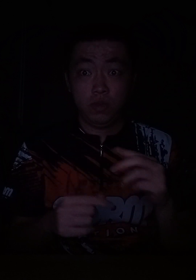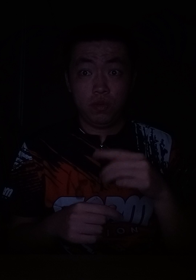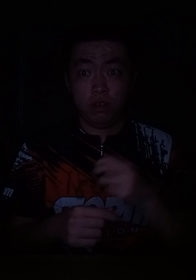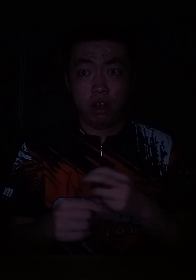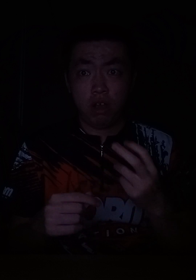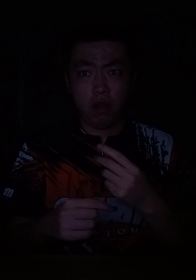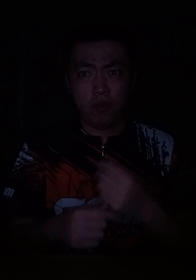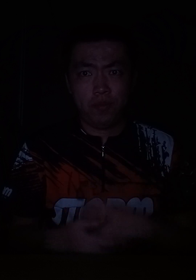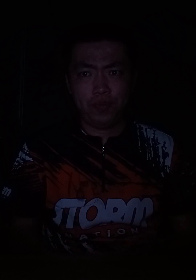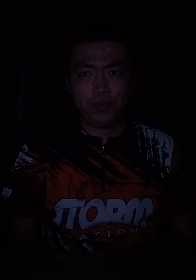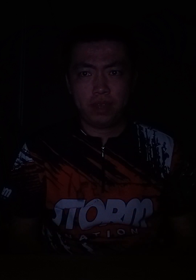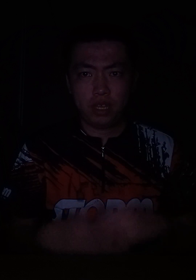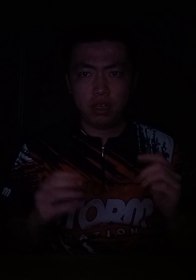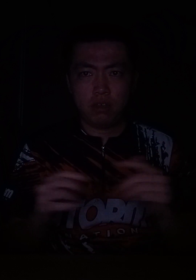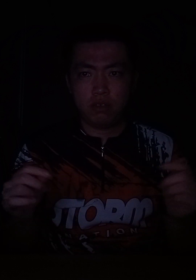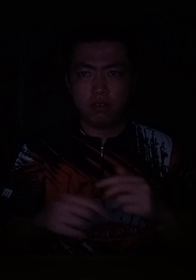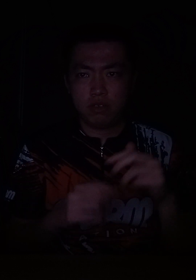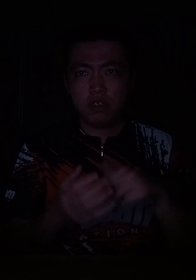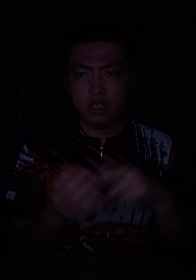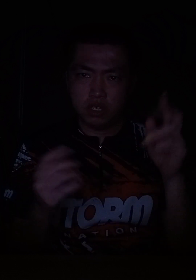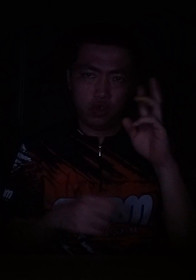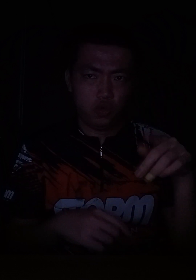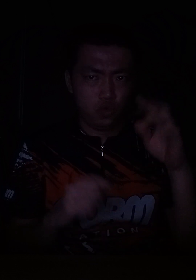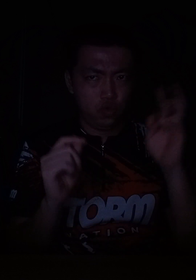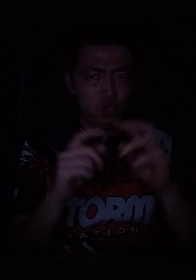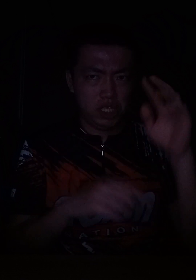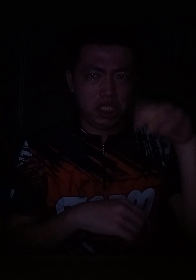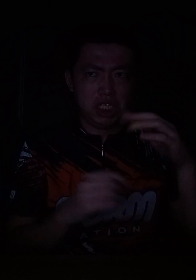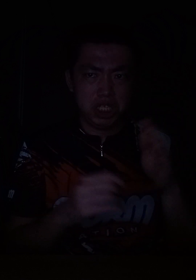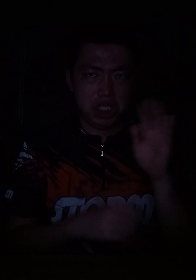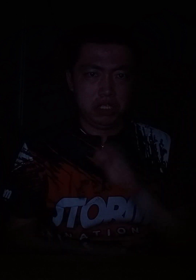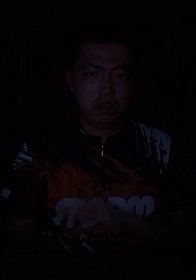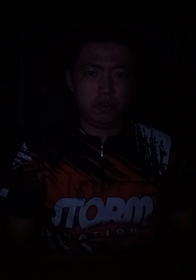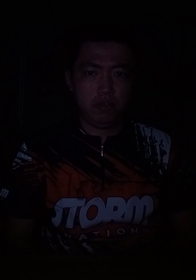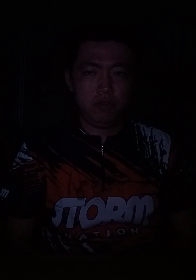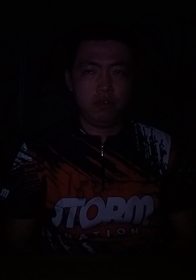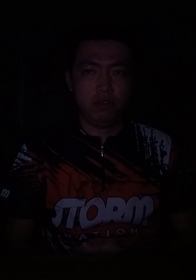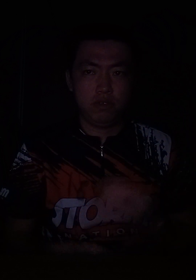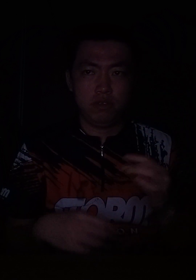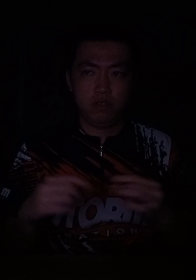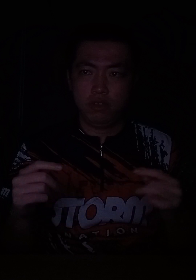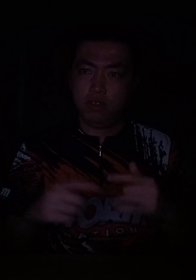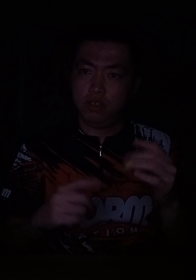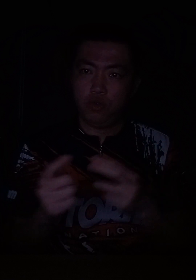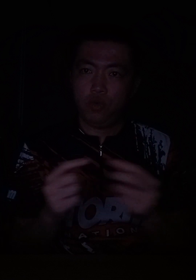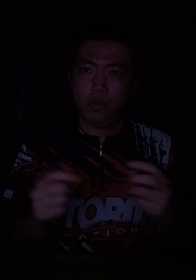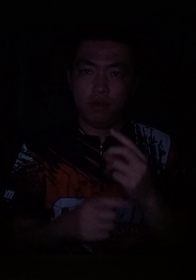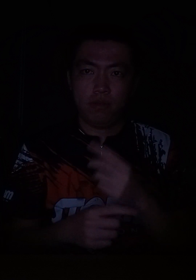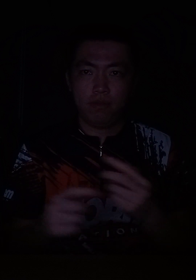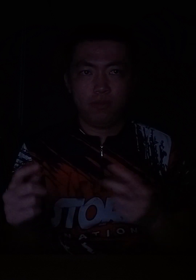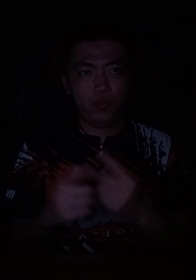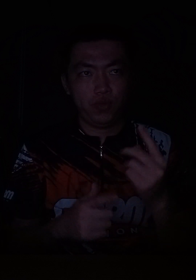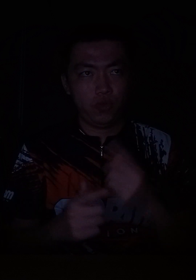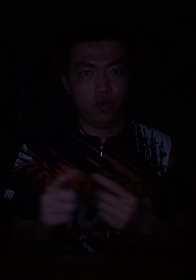있다든가 아예 난간대가 없는 현장도 있습니다. 사방이 위험인 작업 환경, 지켜봐줄 누군가가